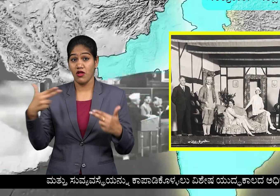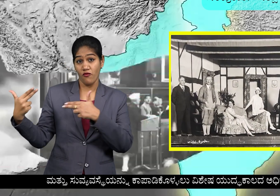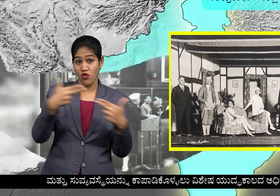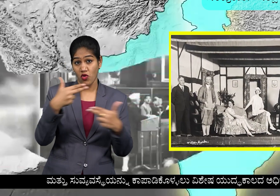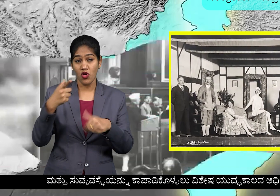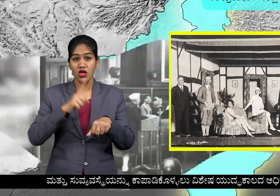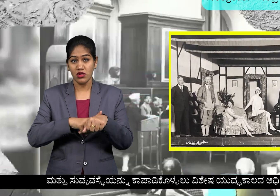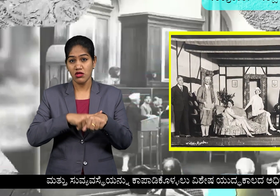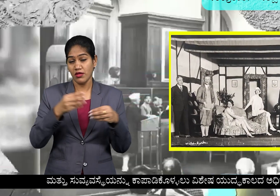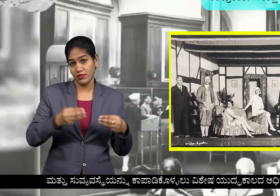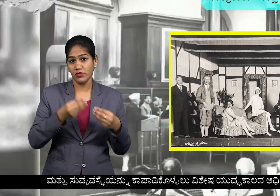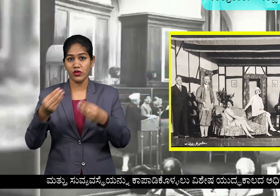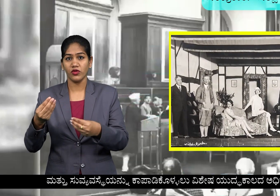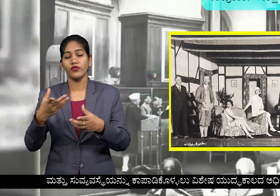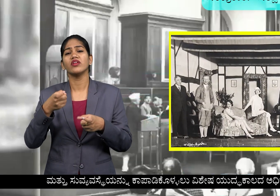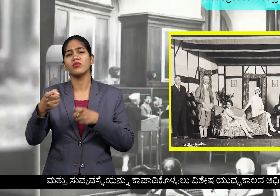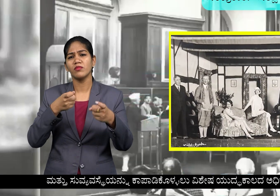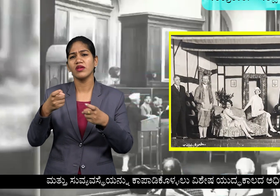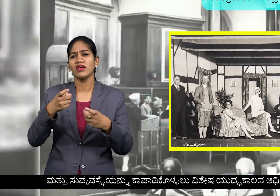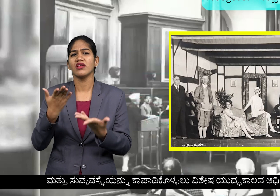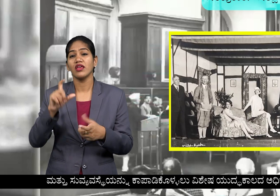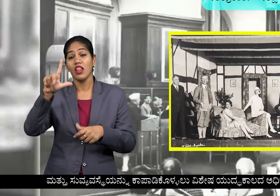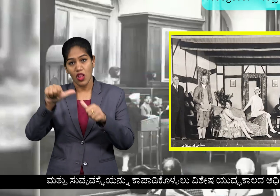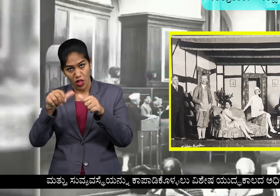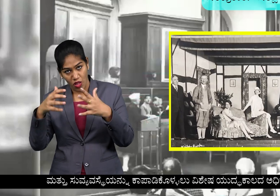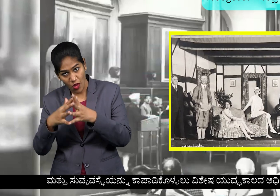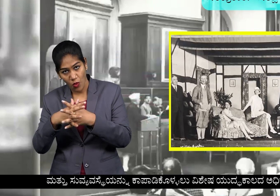ವಿಶೇಷ ಯುದ್ಧಕಾಲದ ಅಧಿಕಾರವನ್ನು ಪಡೆದಿತ್ತು.